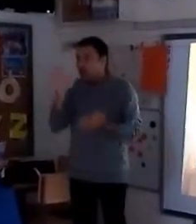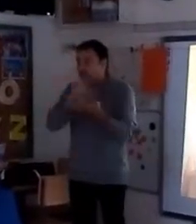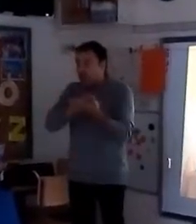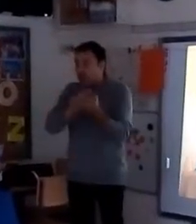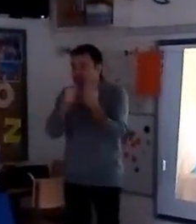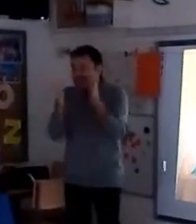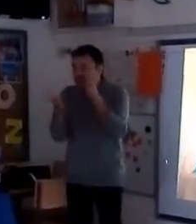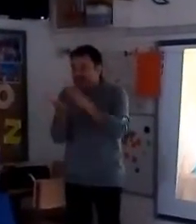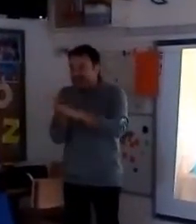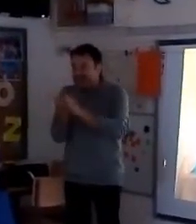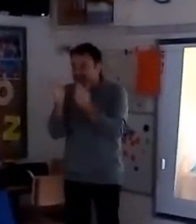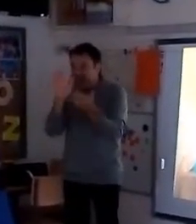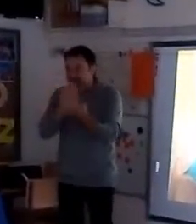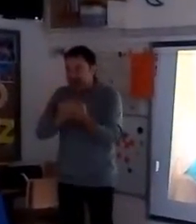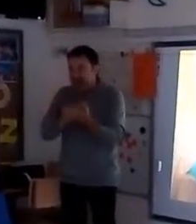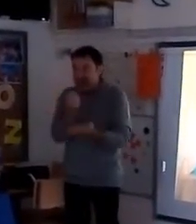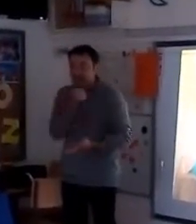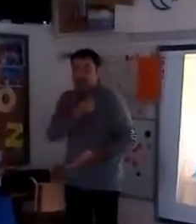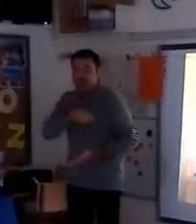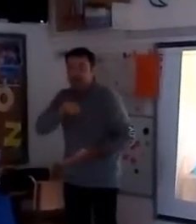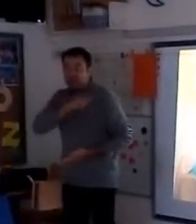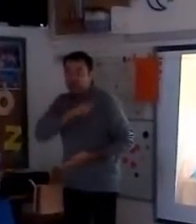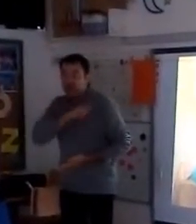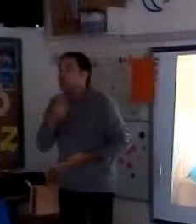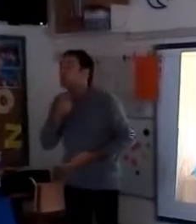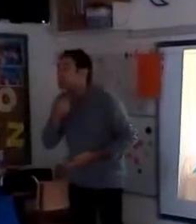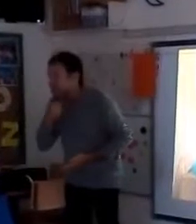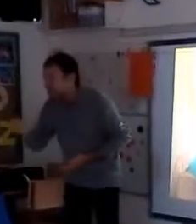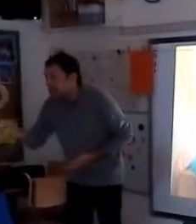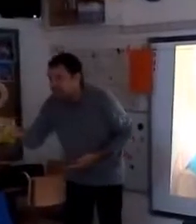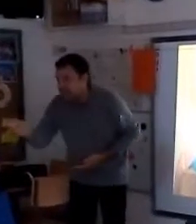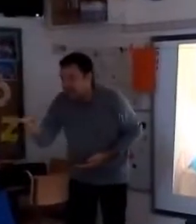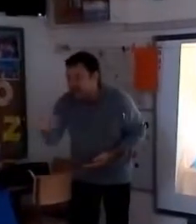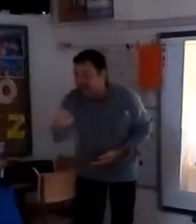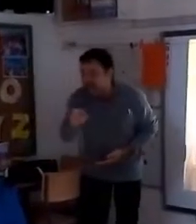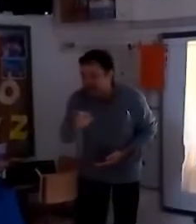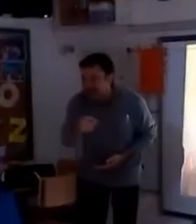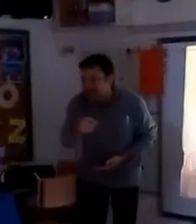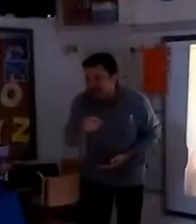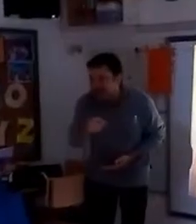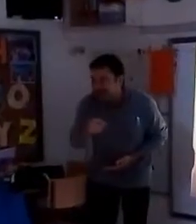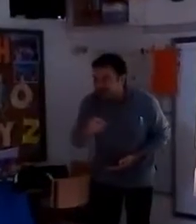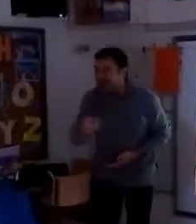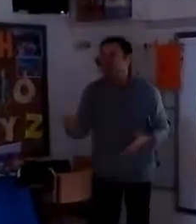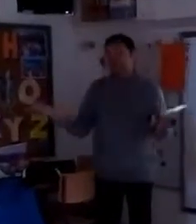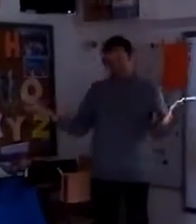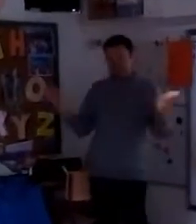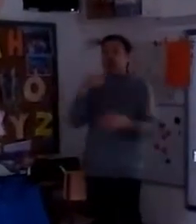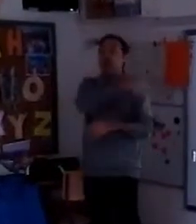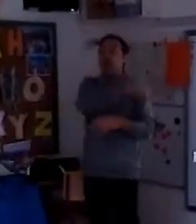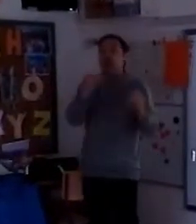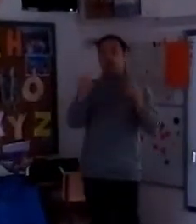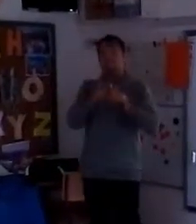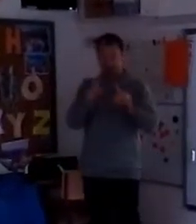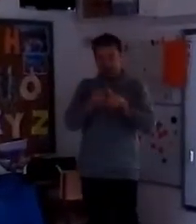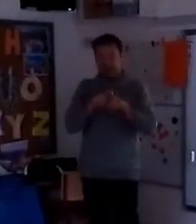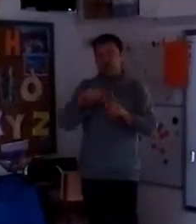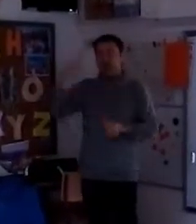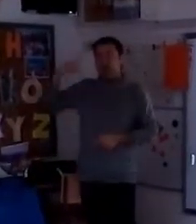comer hoy? ¡Ay, una tortilla! Una tortilla española. ¿Os gusta la tortilla española? Sí. Pues al zorrito también